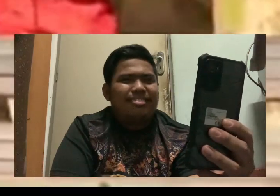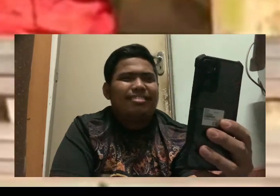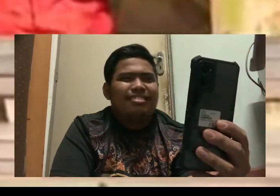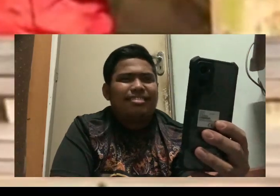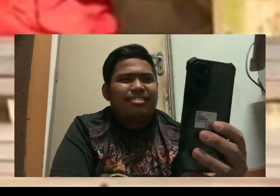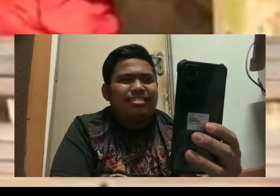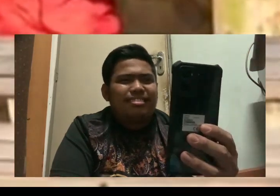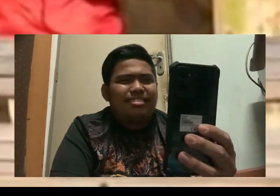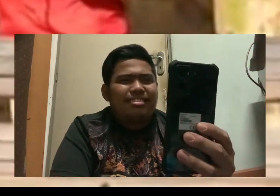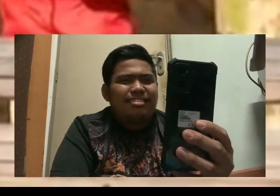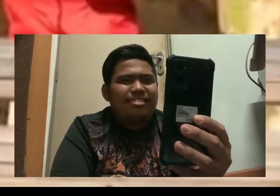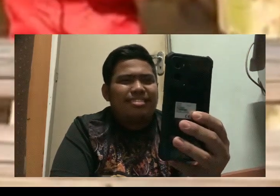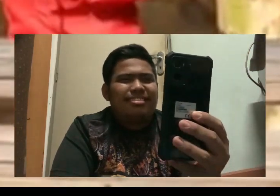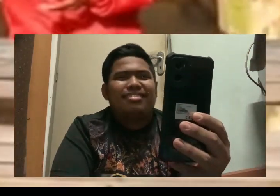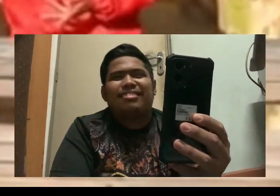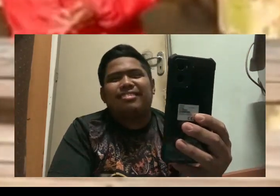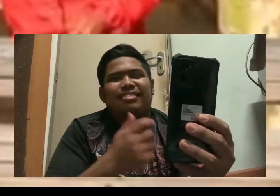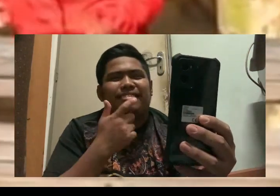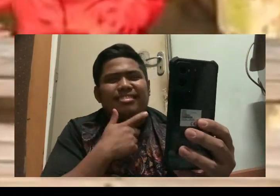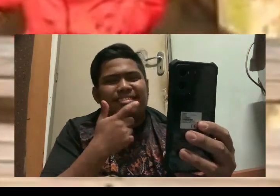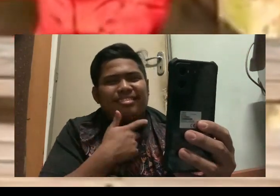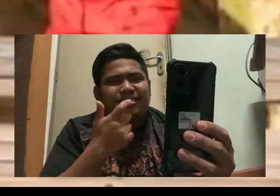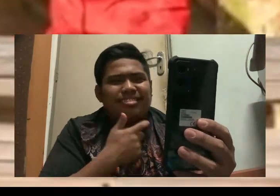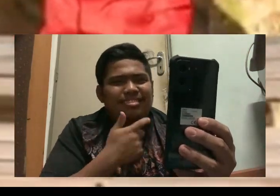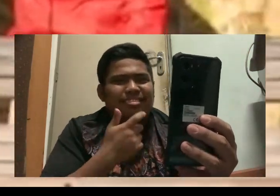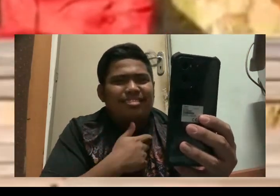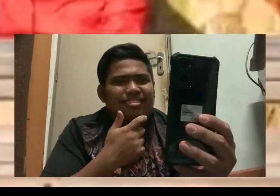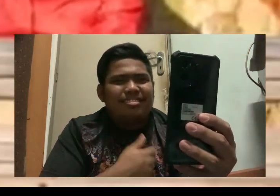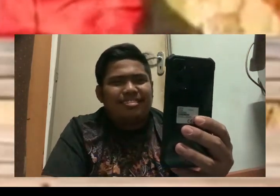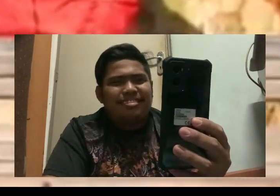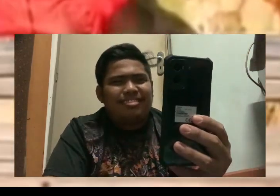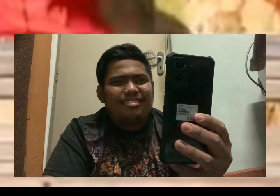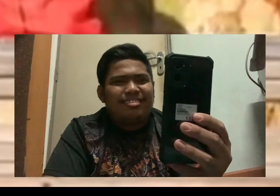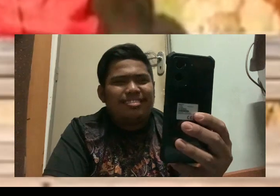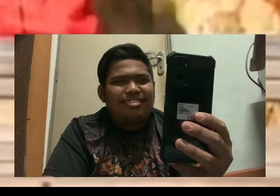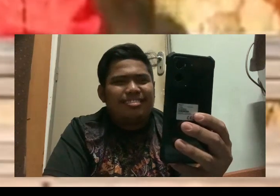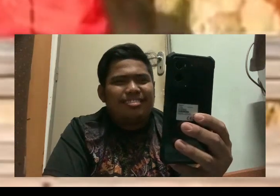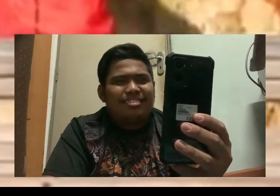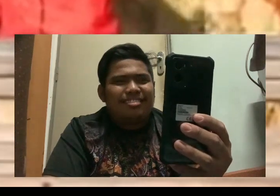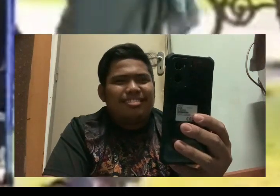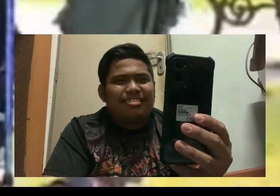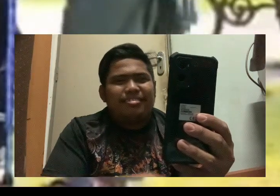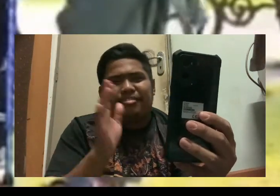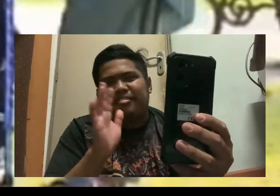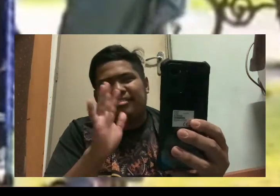अबे मजाक कर रहे, वो कैमरा लगा हुआ यार मेरा भाई। हाँ दिला रहे